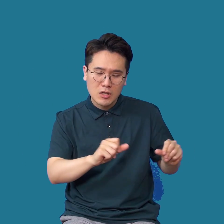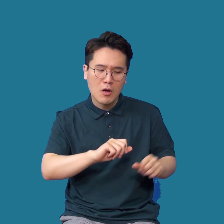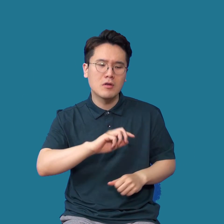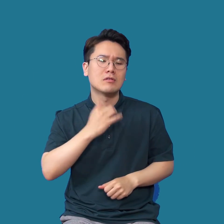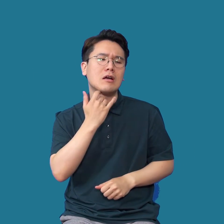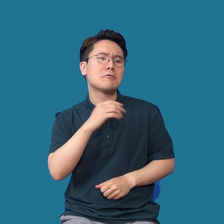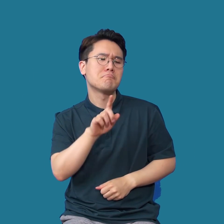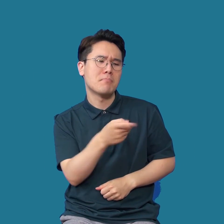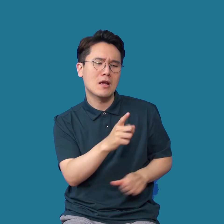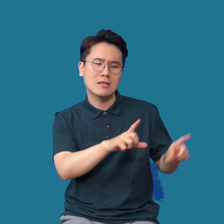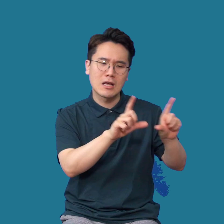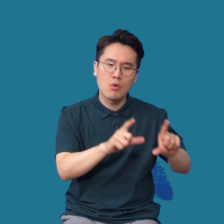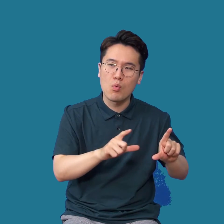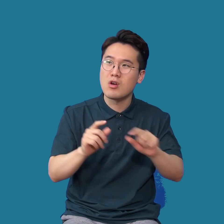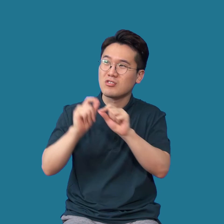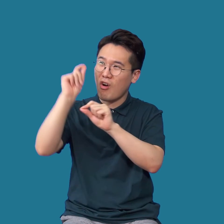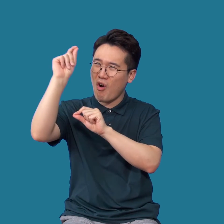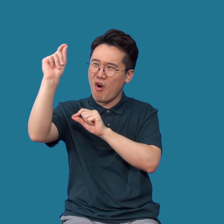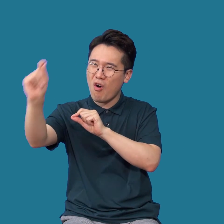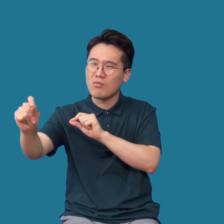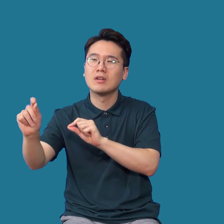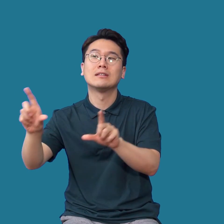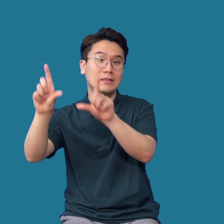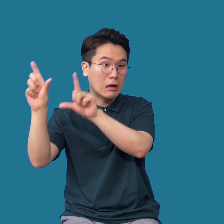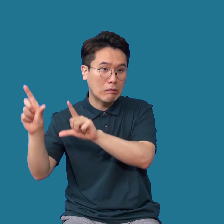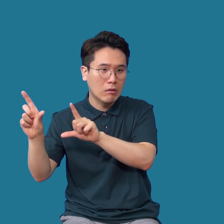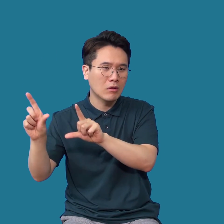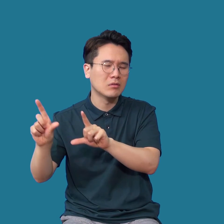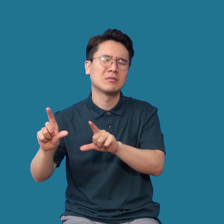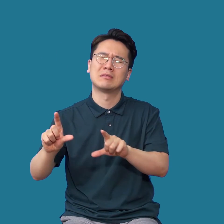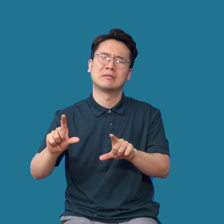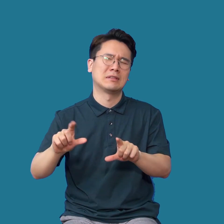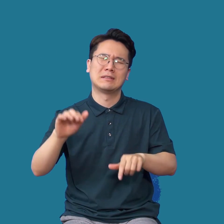것이나 무슨 큰 차이가 있습니까?